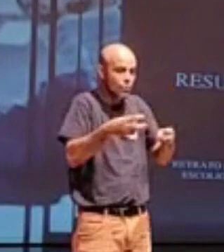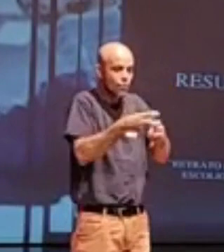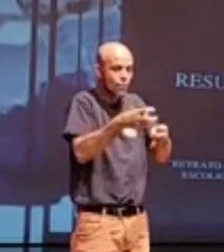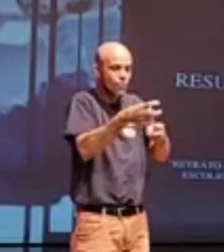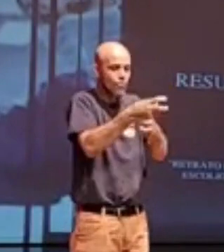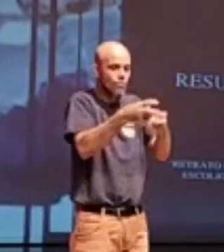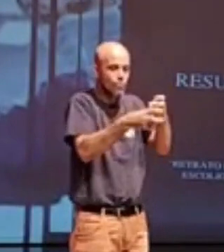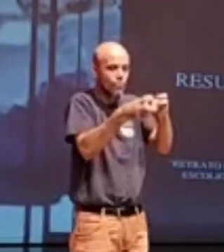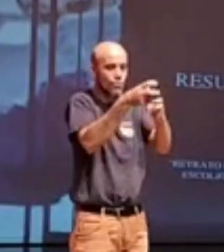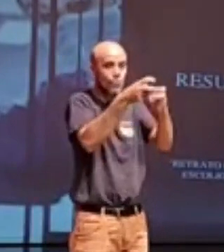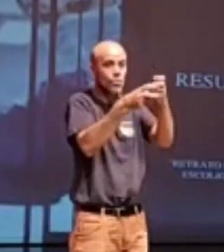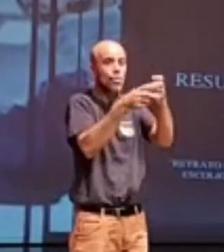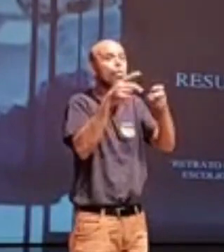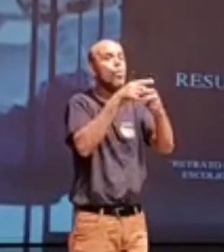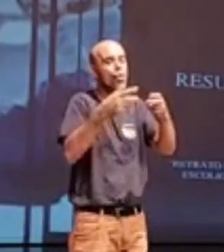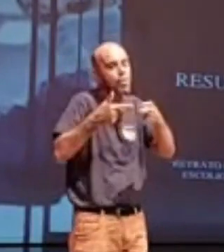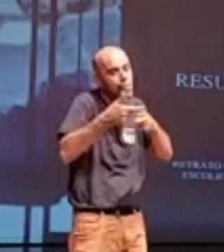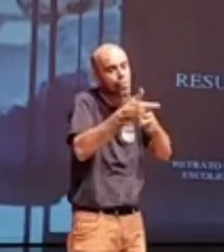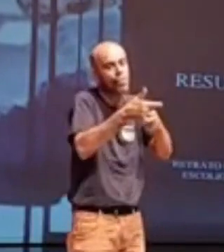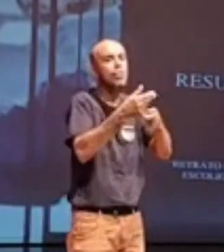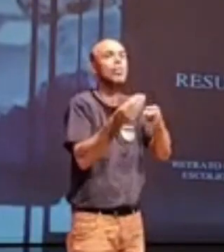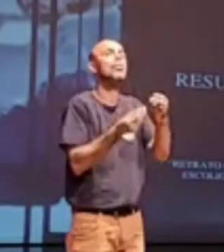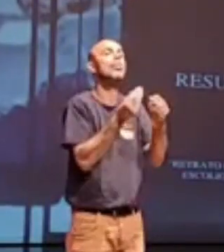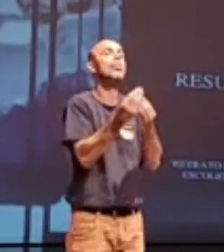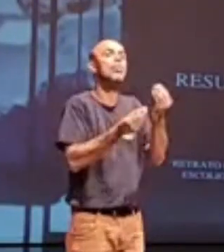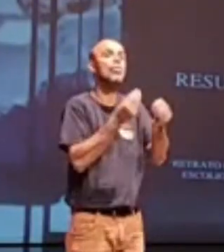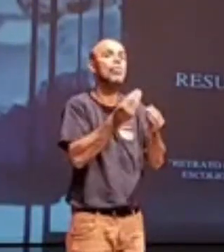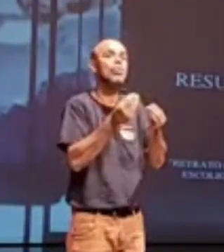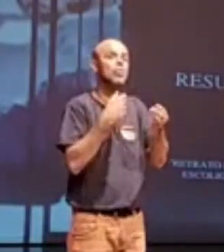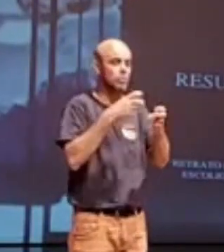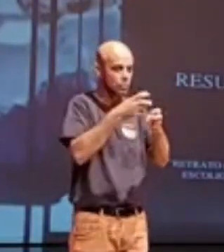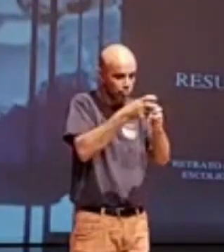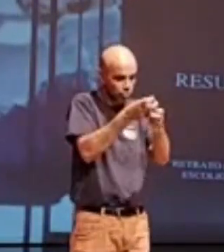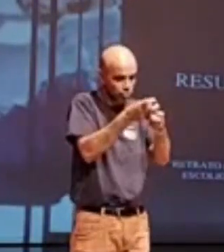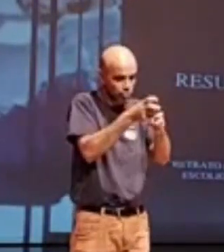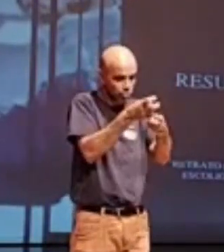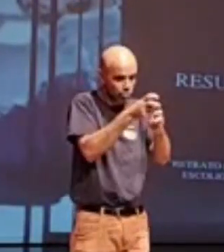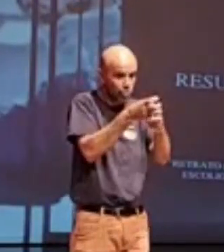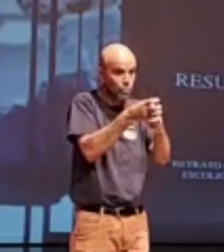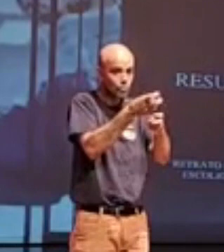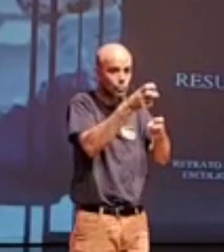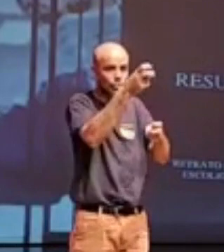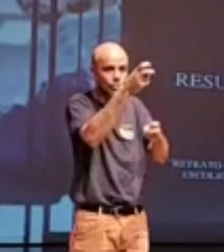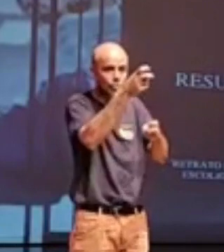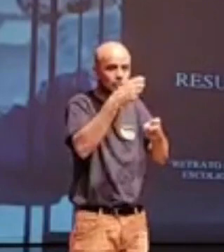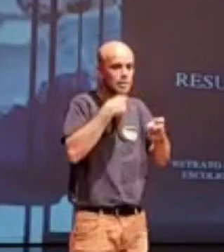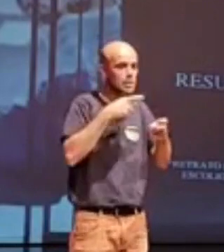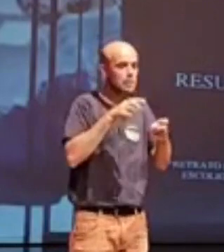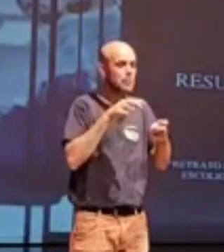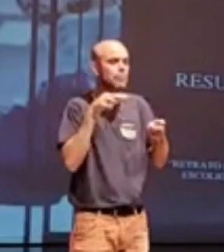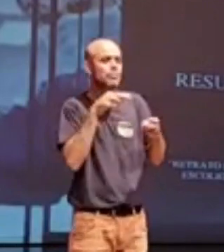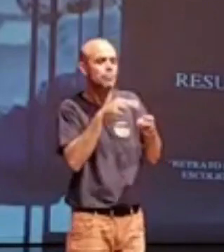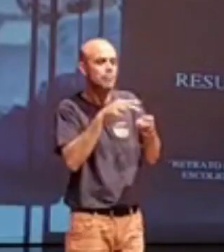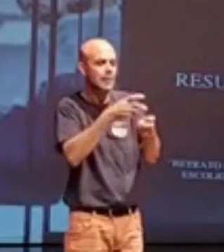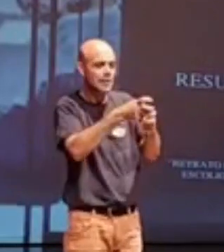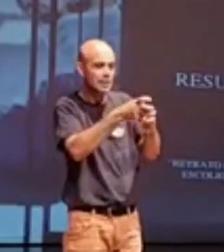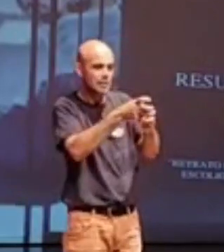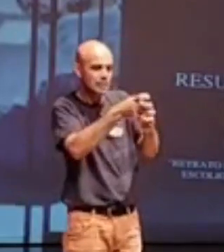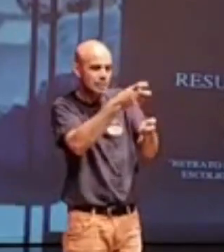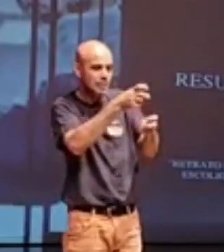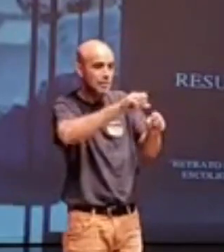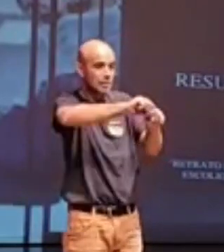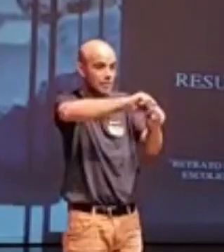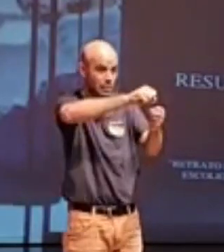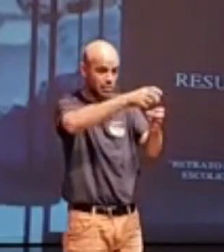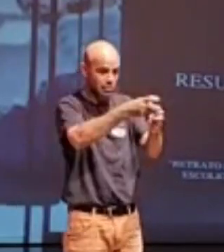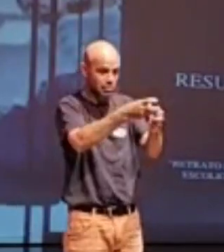como a gente faz essa fusão cirurgicamente? A gente vai nas articulações, correntiza, ou seja, quebra, entre aspas, as